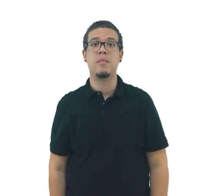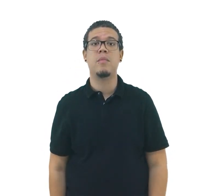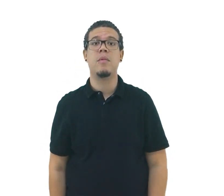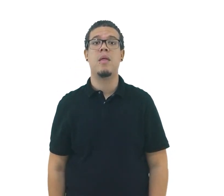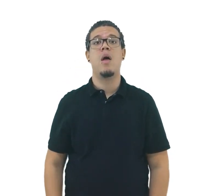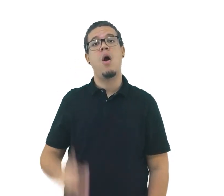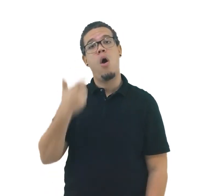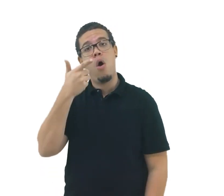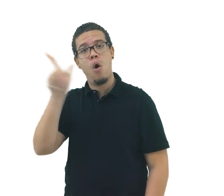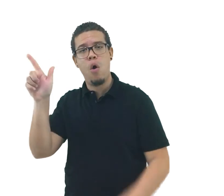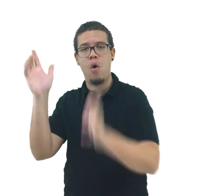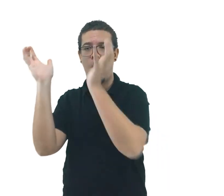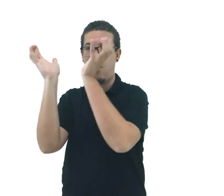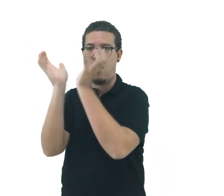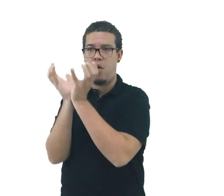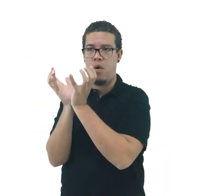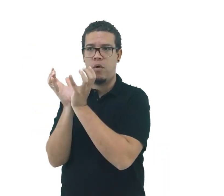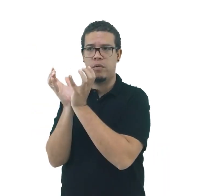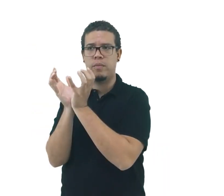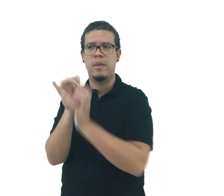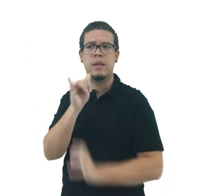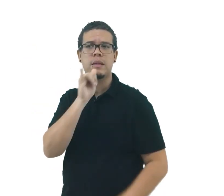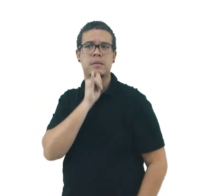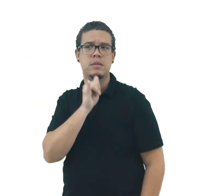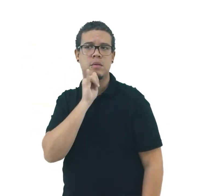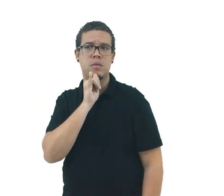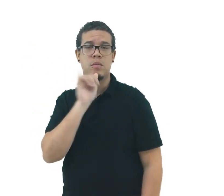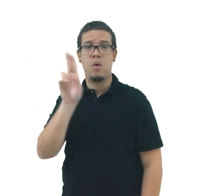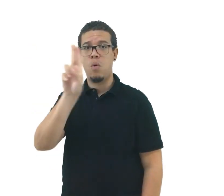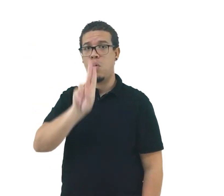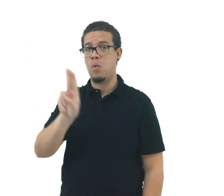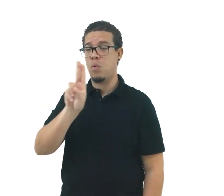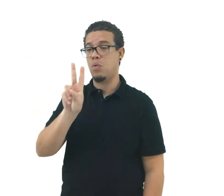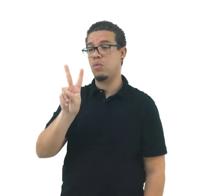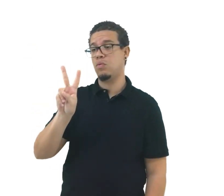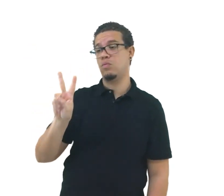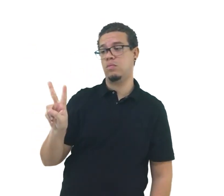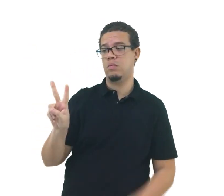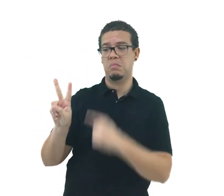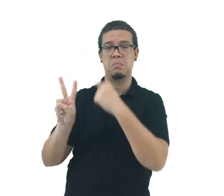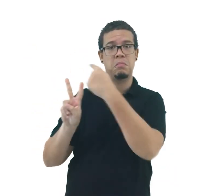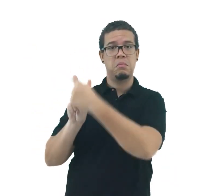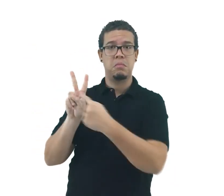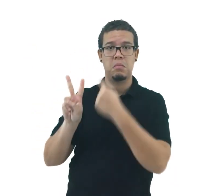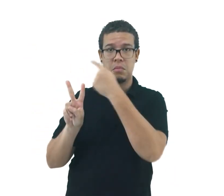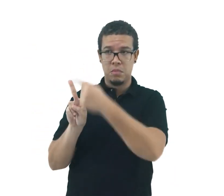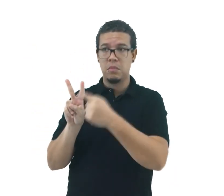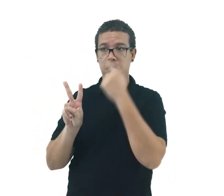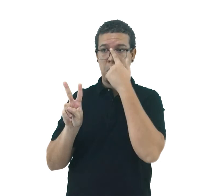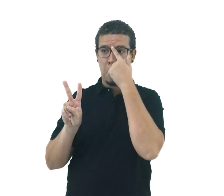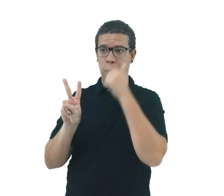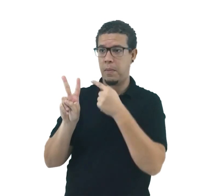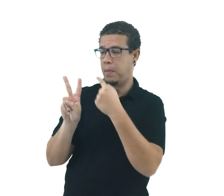compostos. Outra categoria que nós utilizamos, essa configuração também faz parte